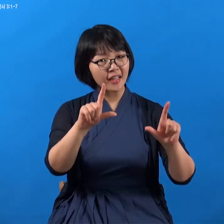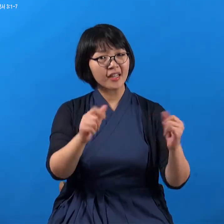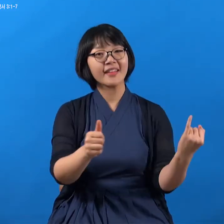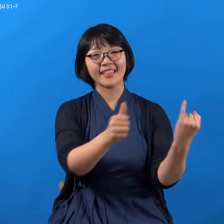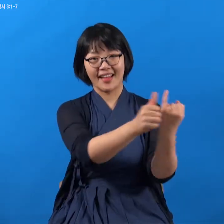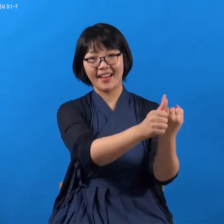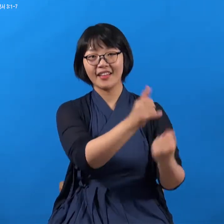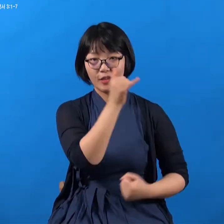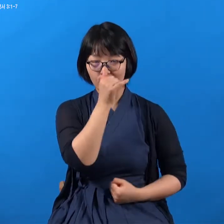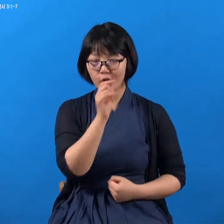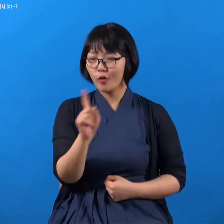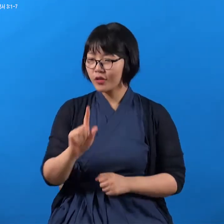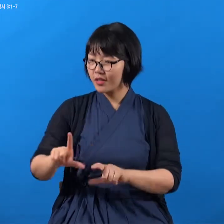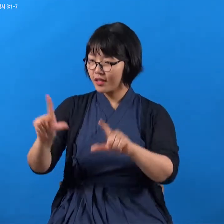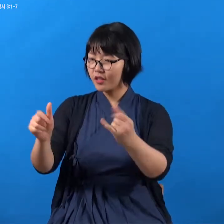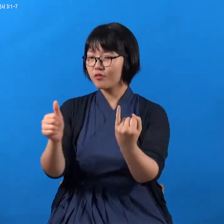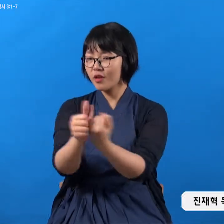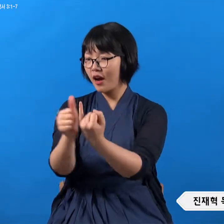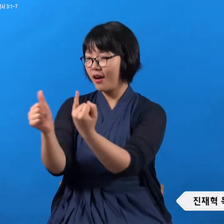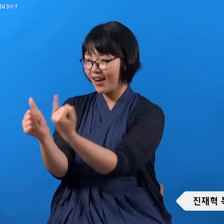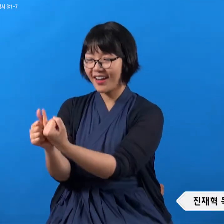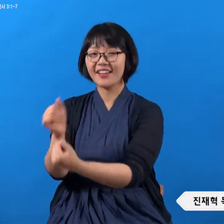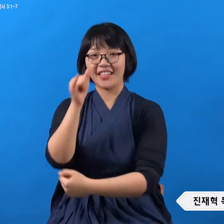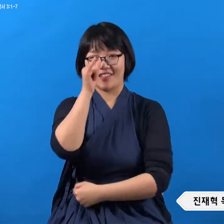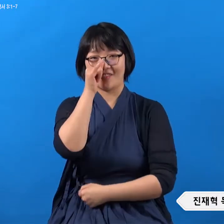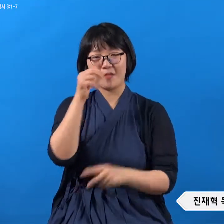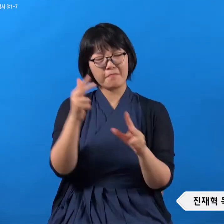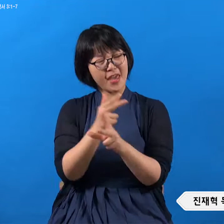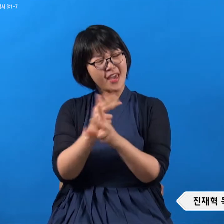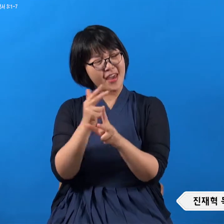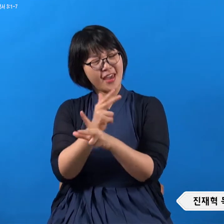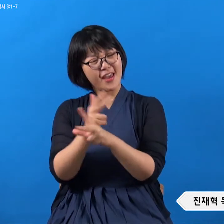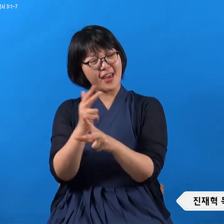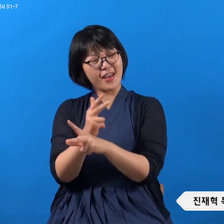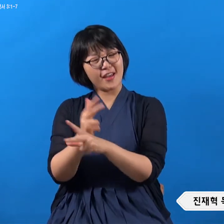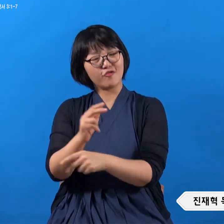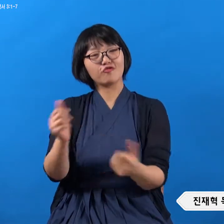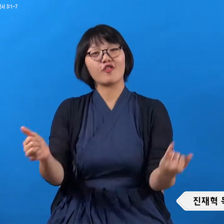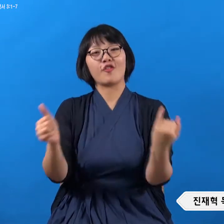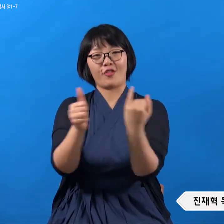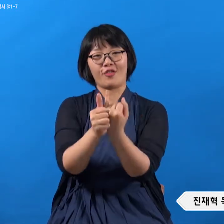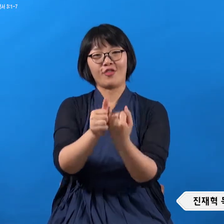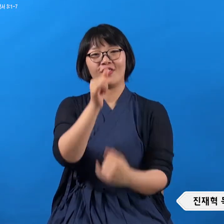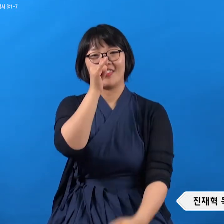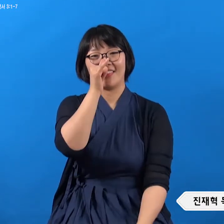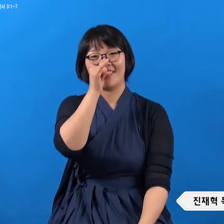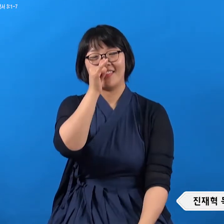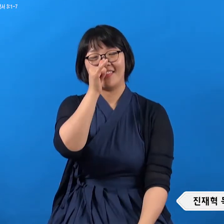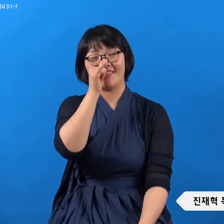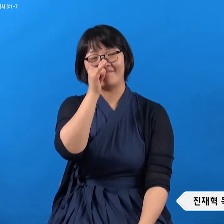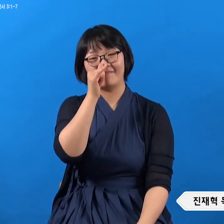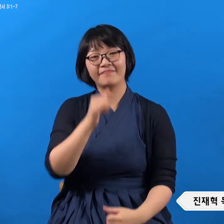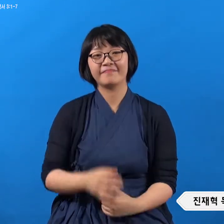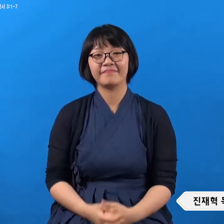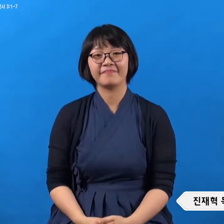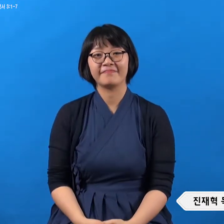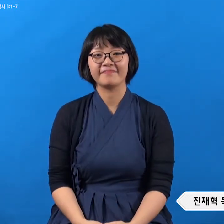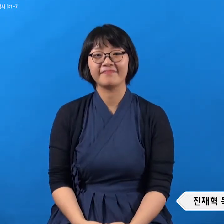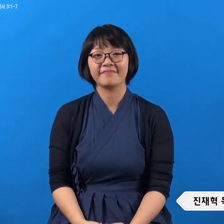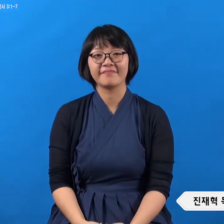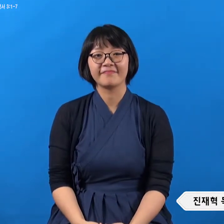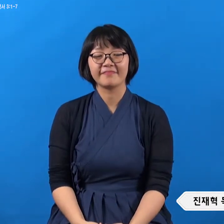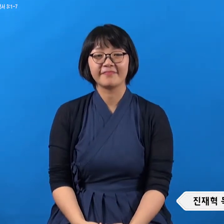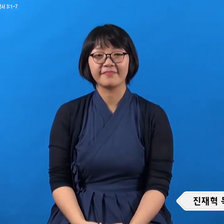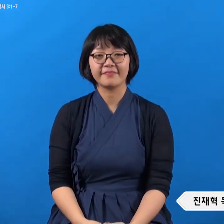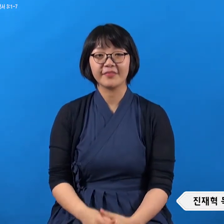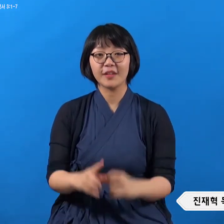한 커플 또는 두 커플 매주 거의 빠짐없이 교회에서 주례를 하게